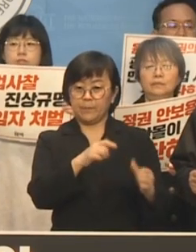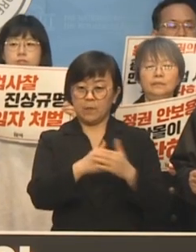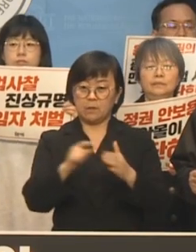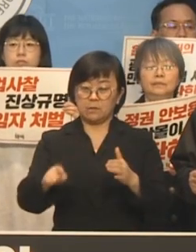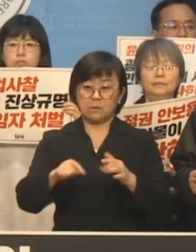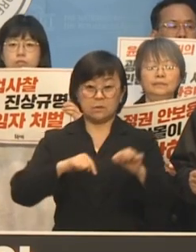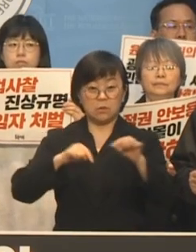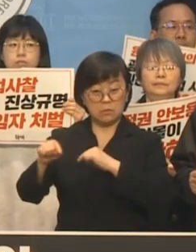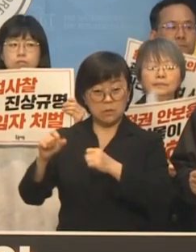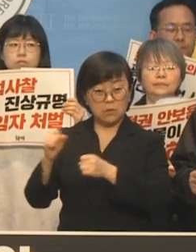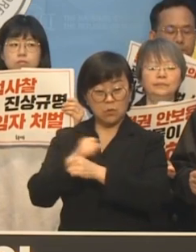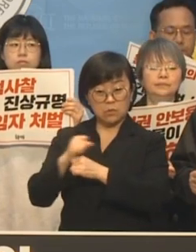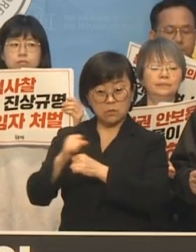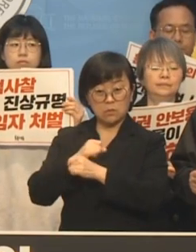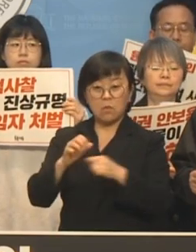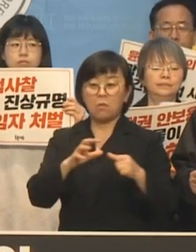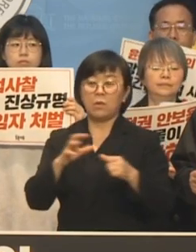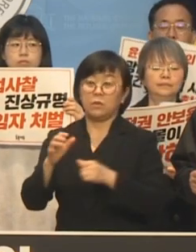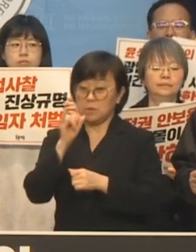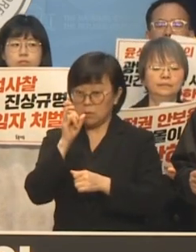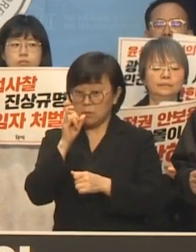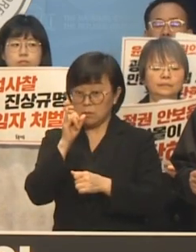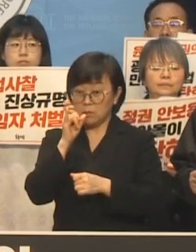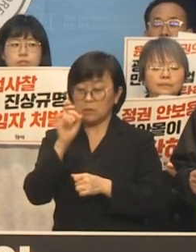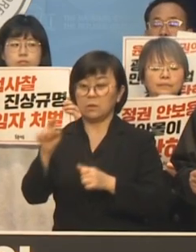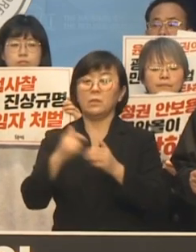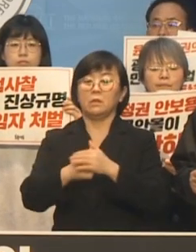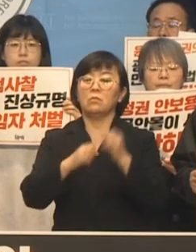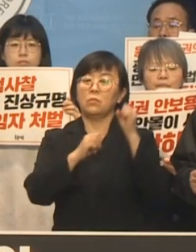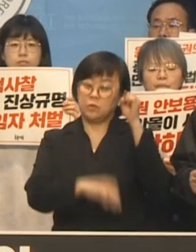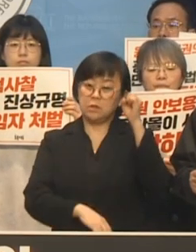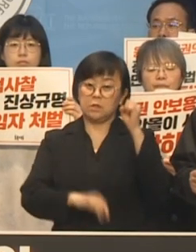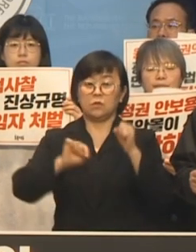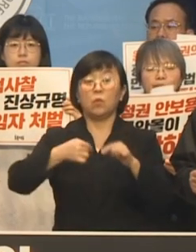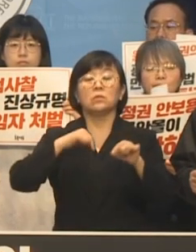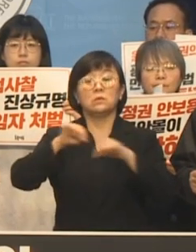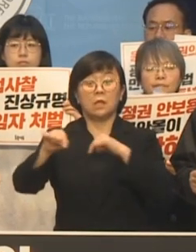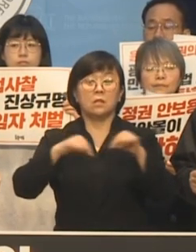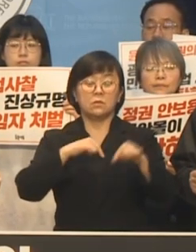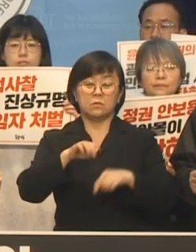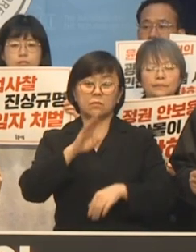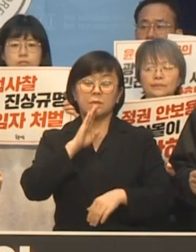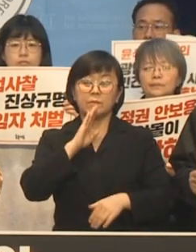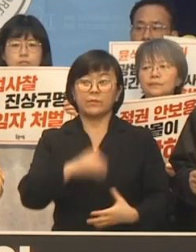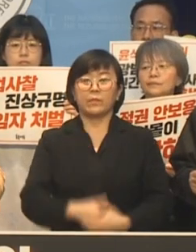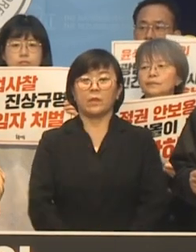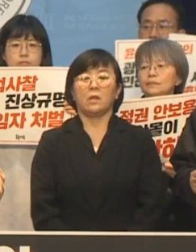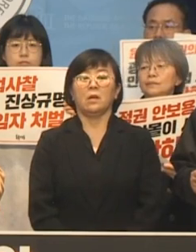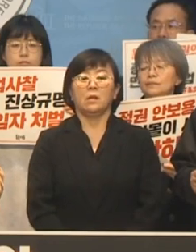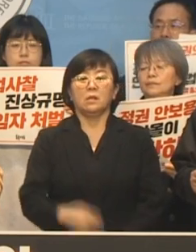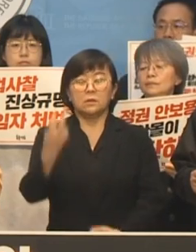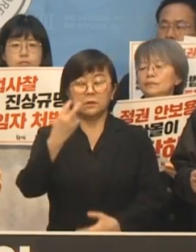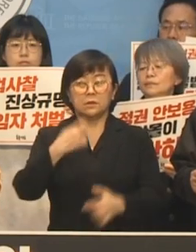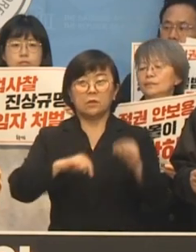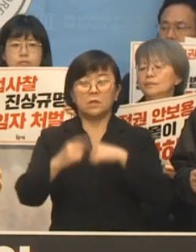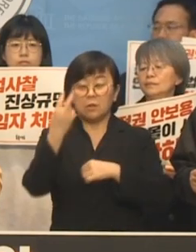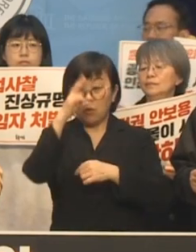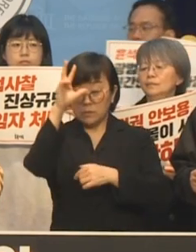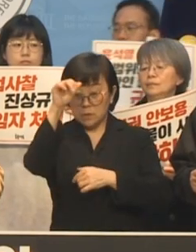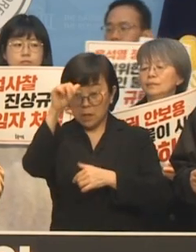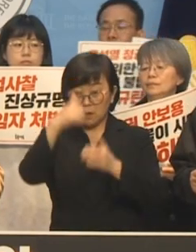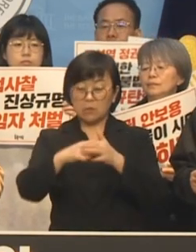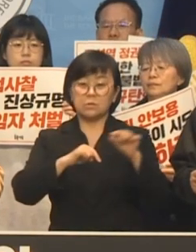정치 공작에 활용하면 그 본질은 독재 정권이라고 할 수 있습니다. 정치검찰